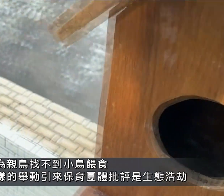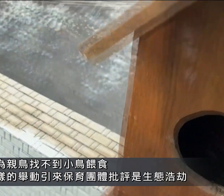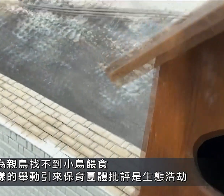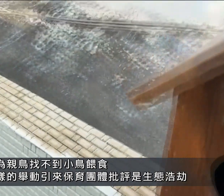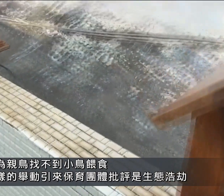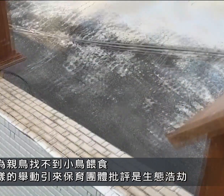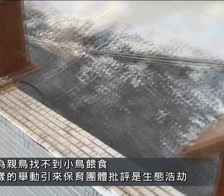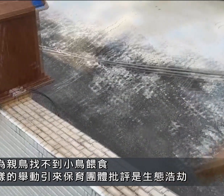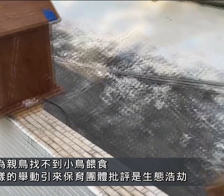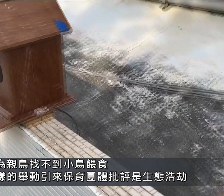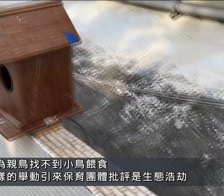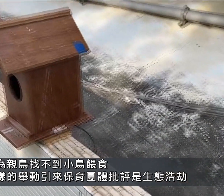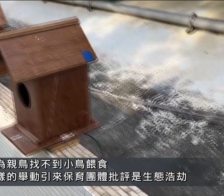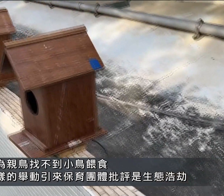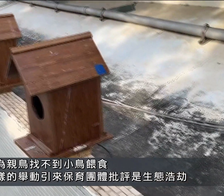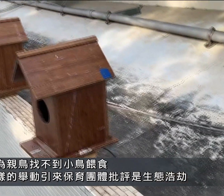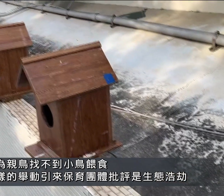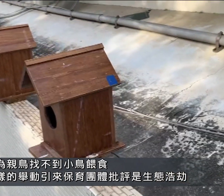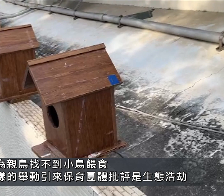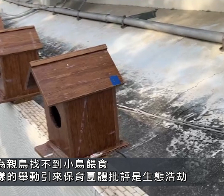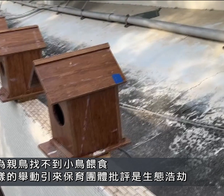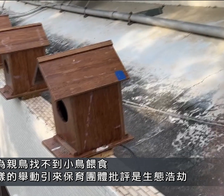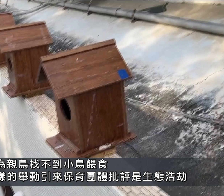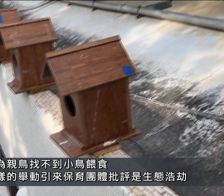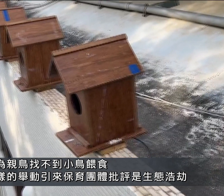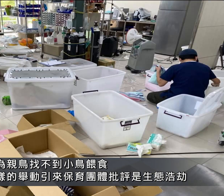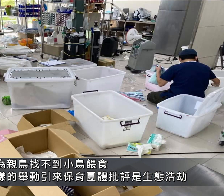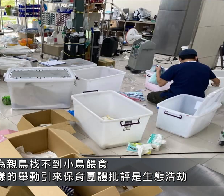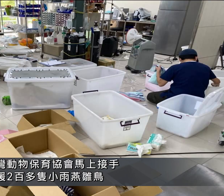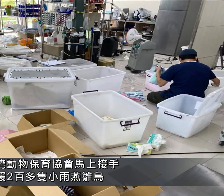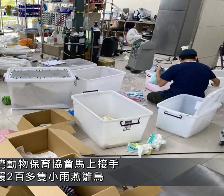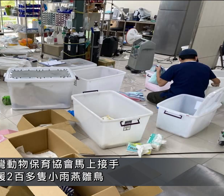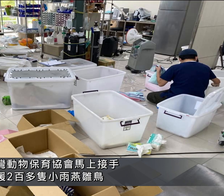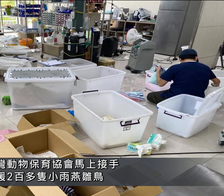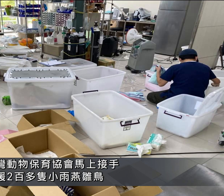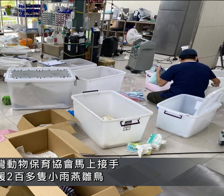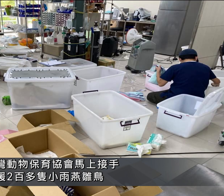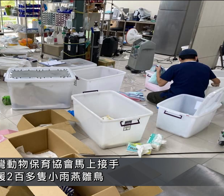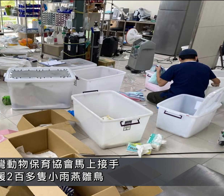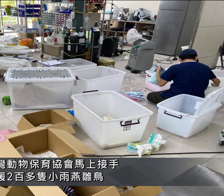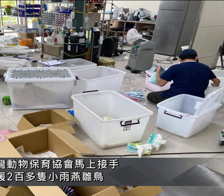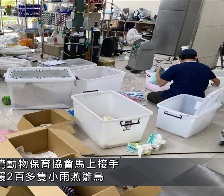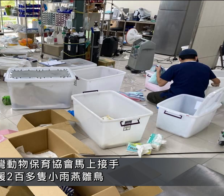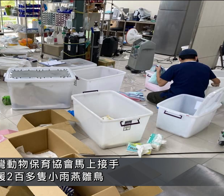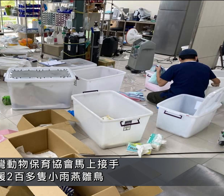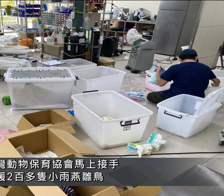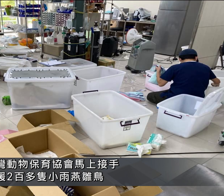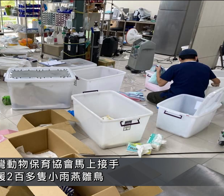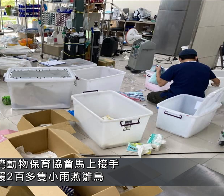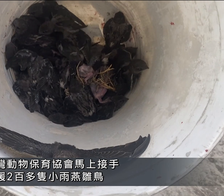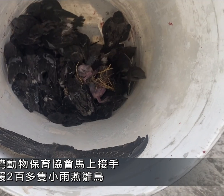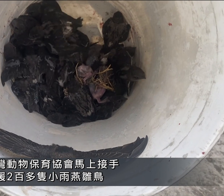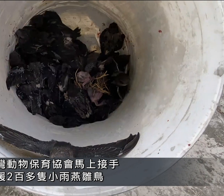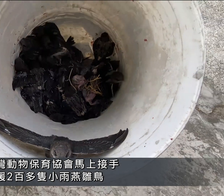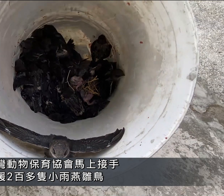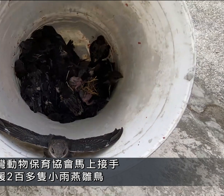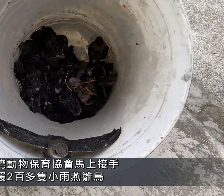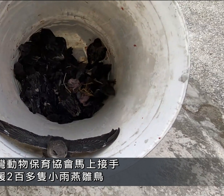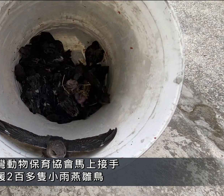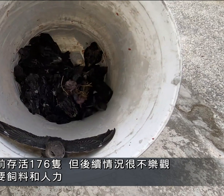举动引来保育团体批评是生态浩劫。野湾动物保育协会马上接手救援200多只小雨燕雏鸟，目前